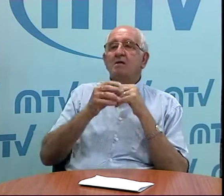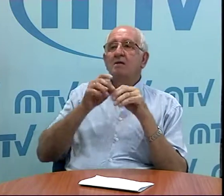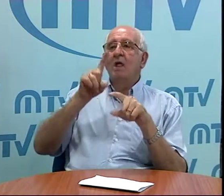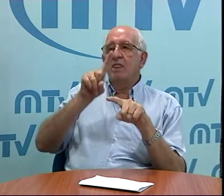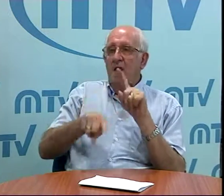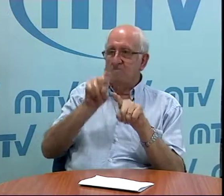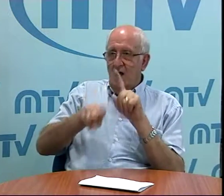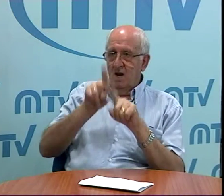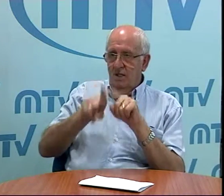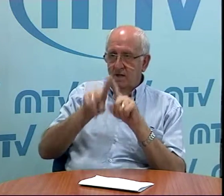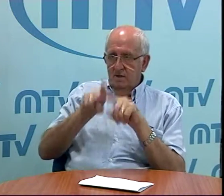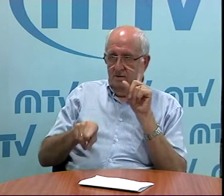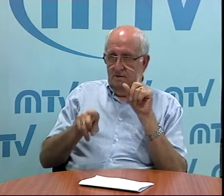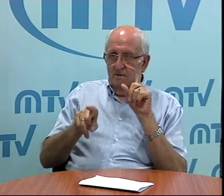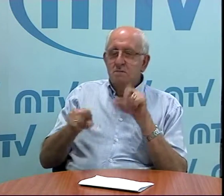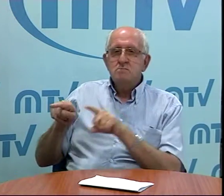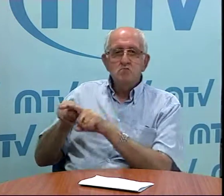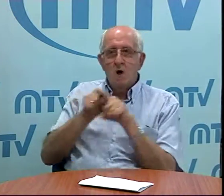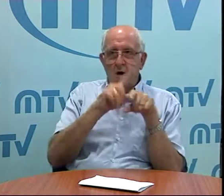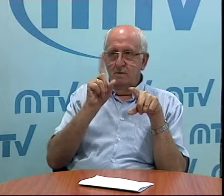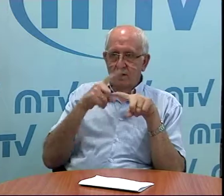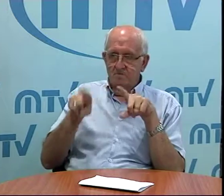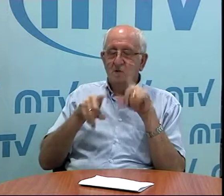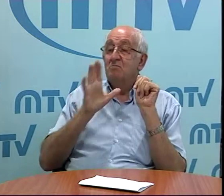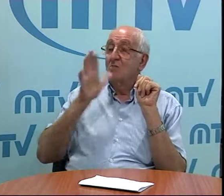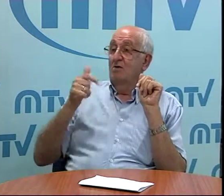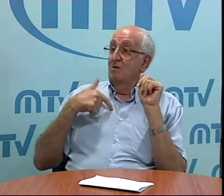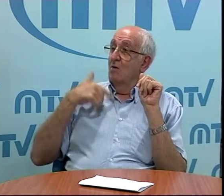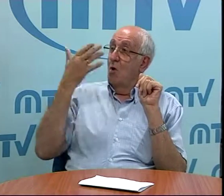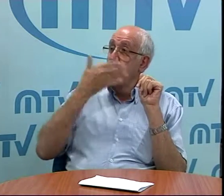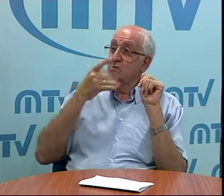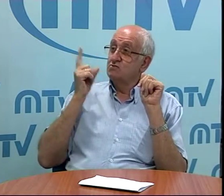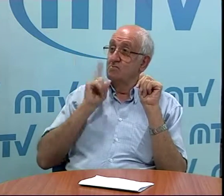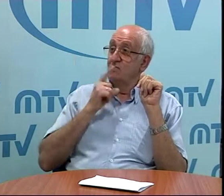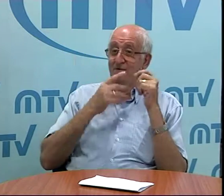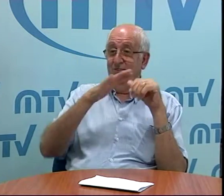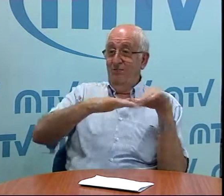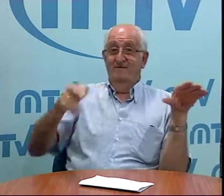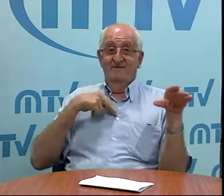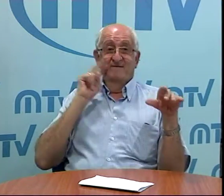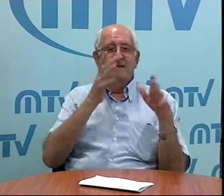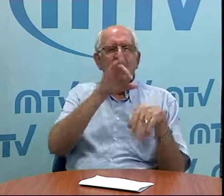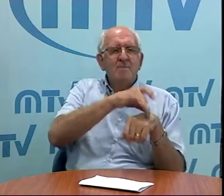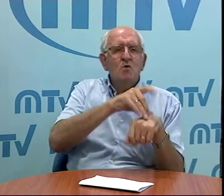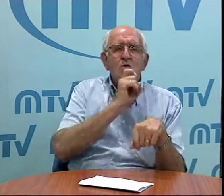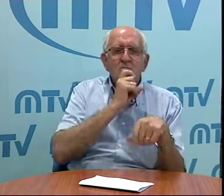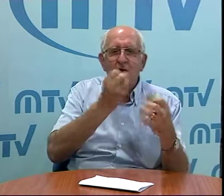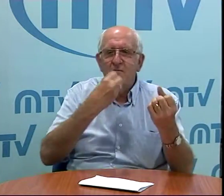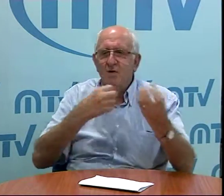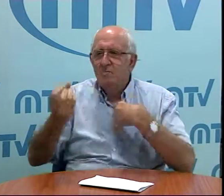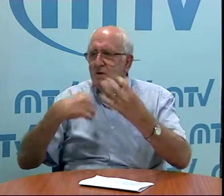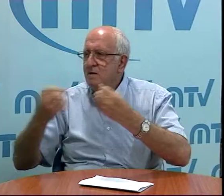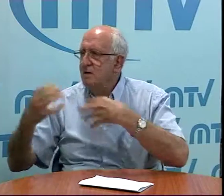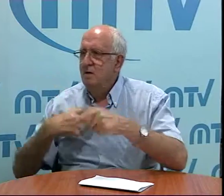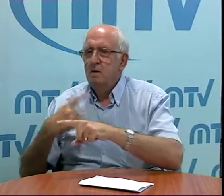Te cuento, depende, el tema de... No todos los sordos son iguales, ¿no? aunque lo seamos, pero